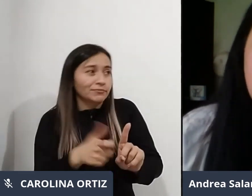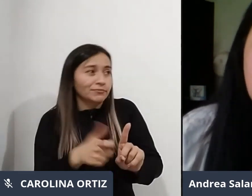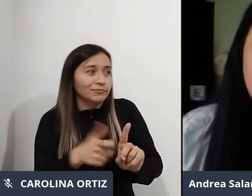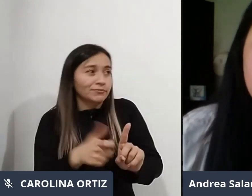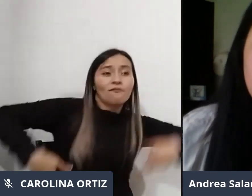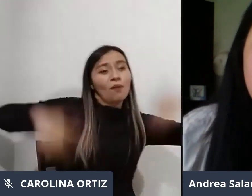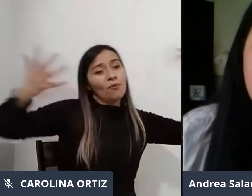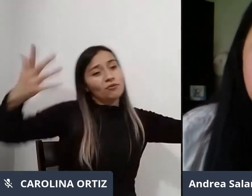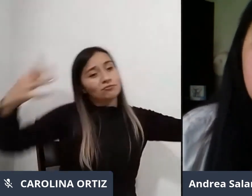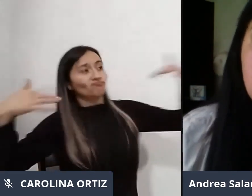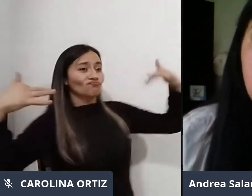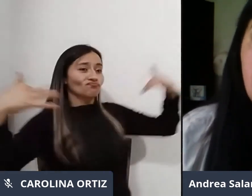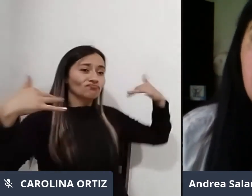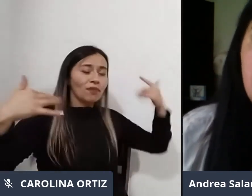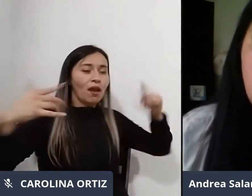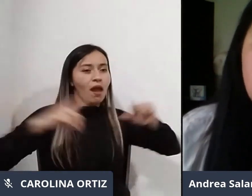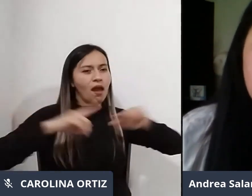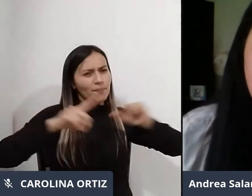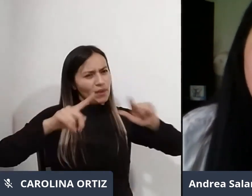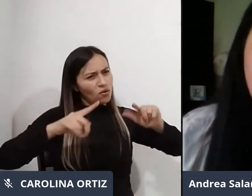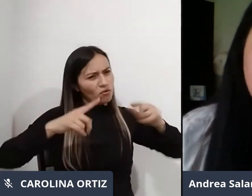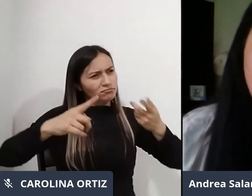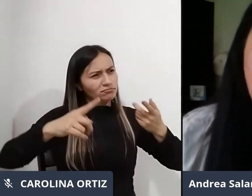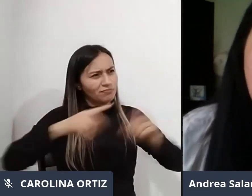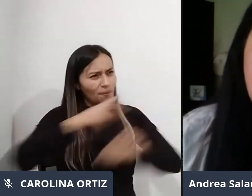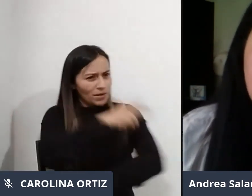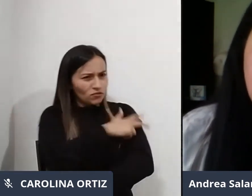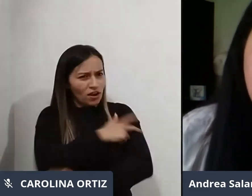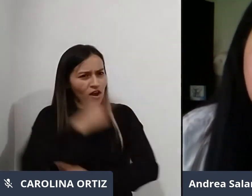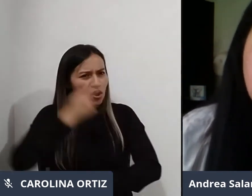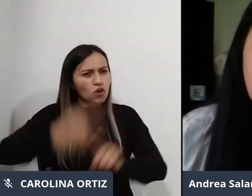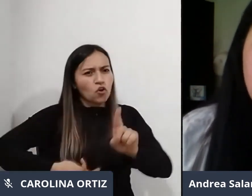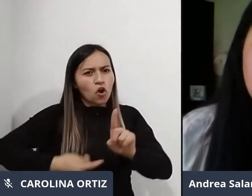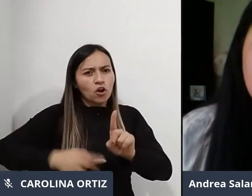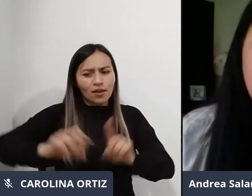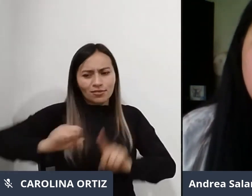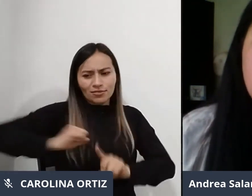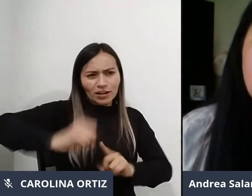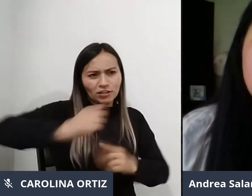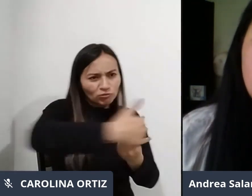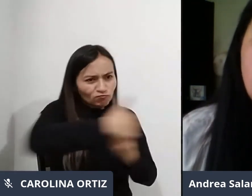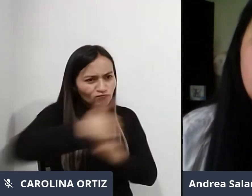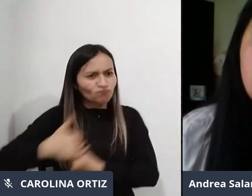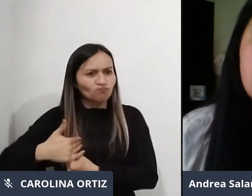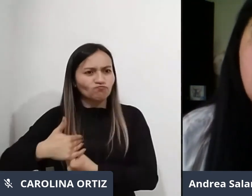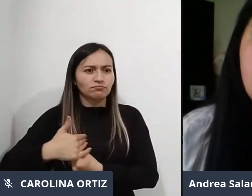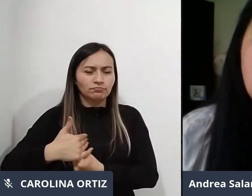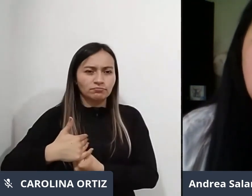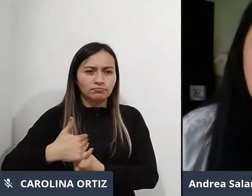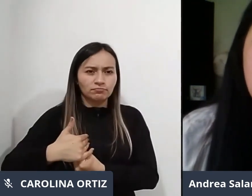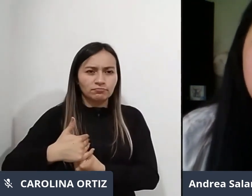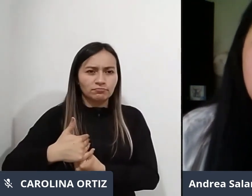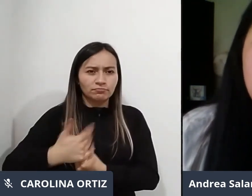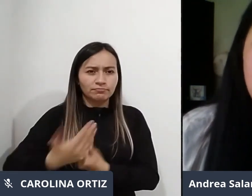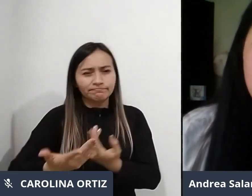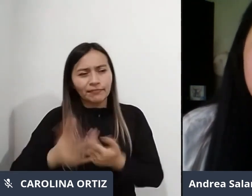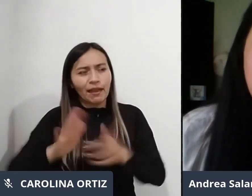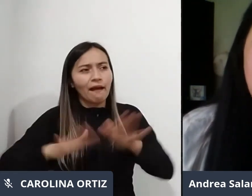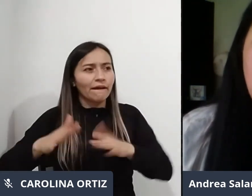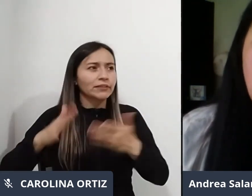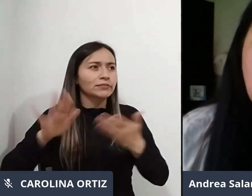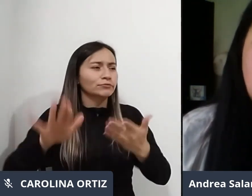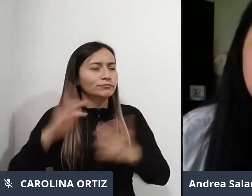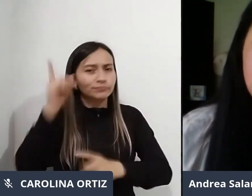de derechos. Y es que, digamos que dentro de la escuela, esa reflexión sobre los derechos humanos a veces también se queda en